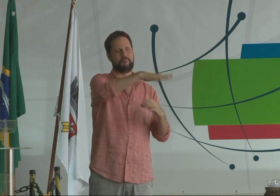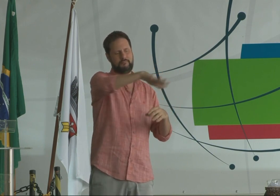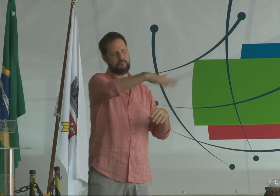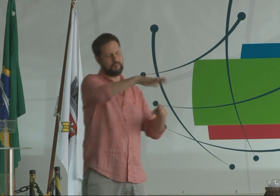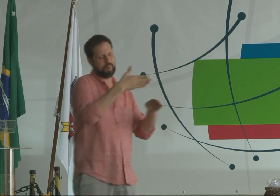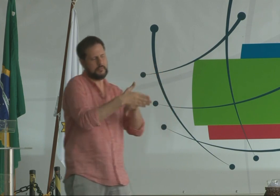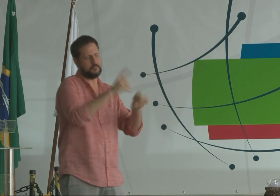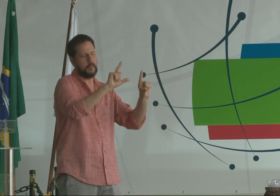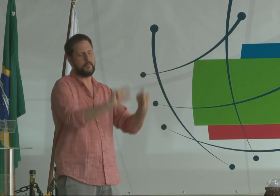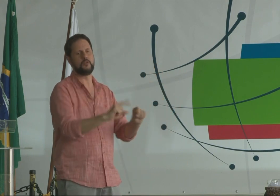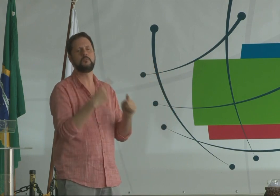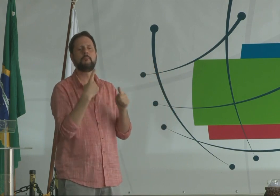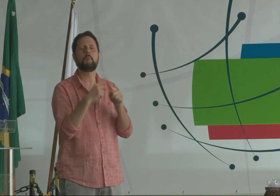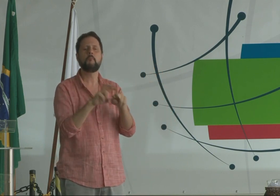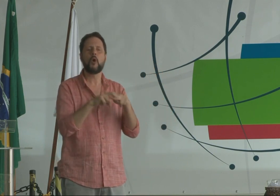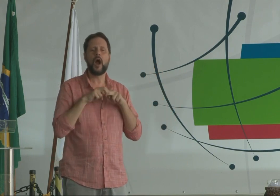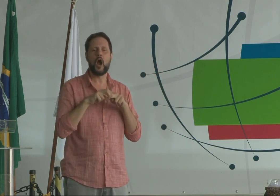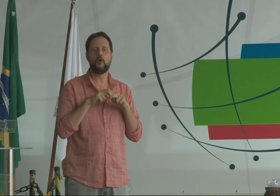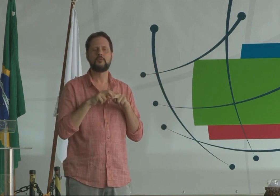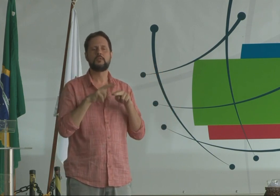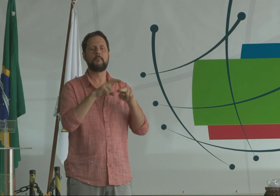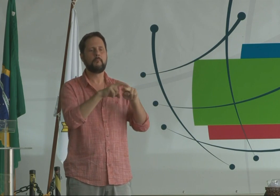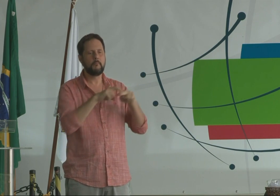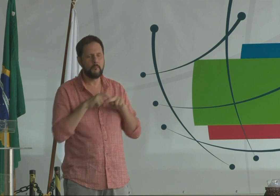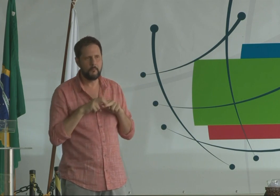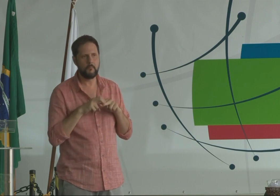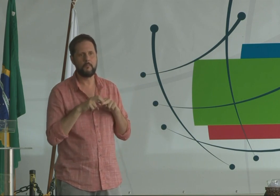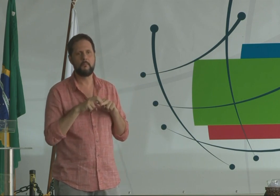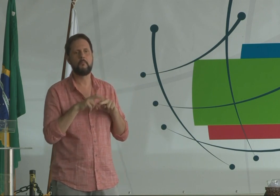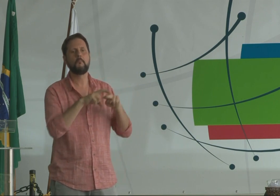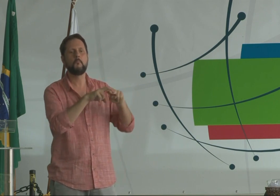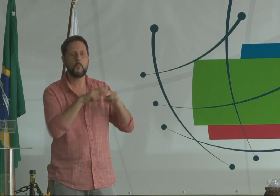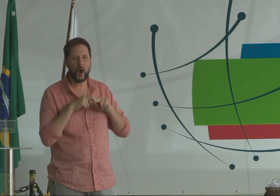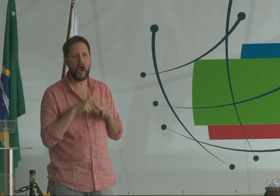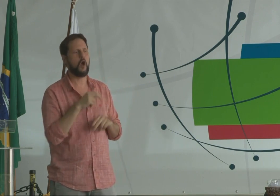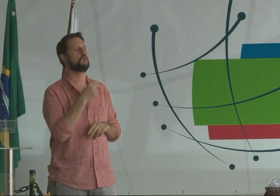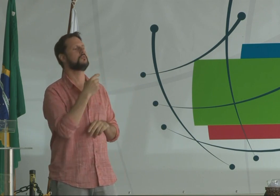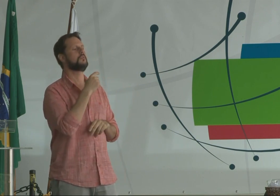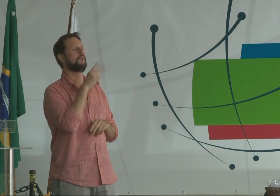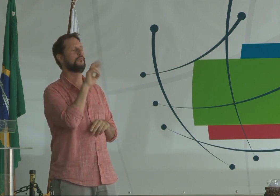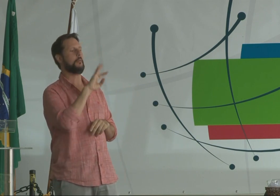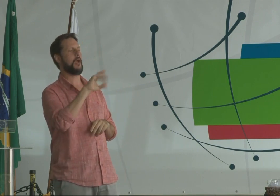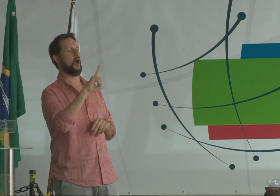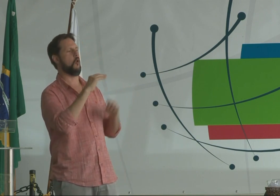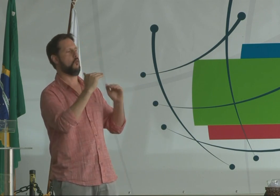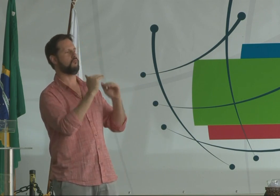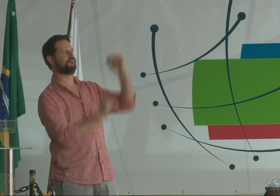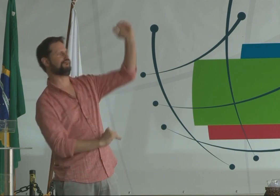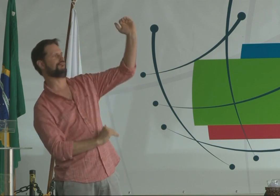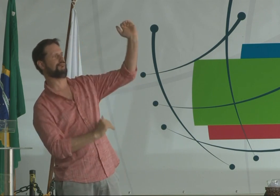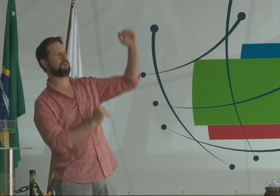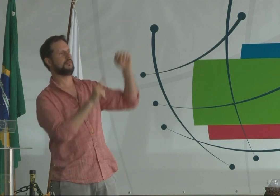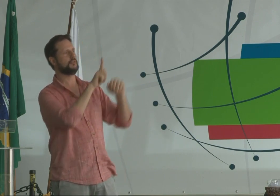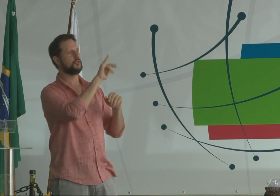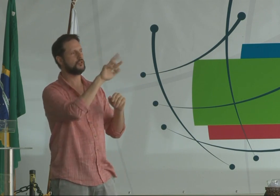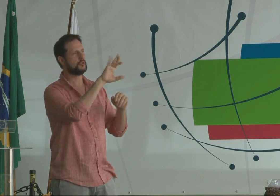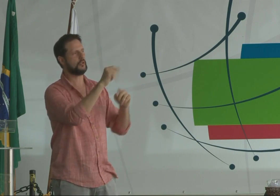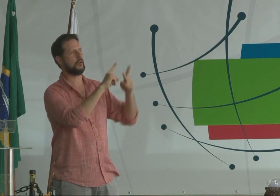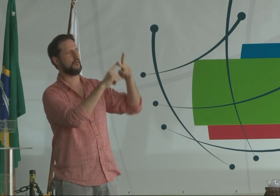De alguns congressos, de alguns eventos, eu diminui minha participação por causa da comunicação familiar, organização